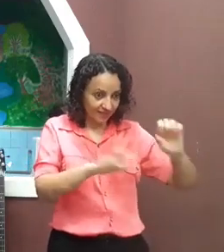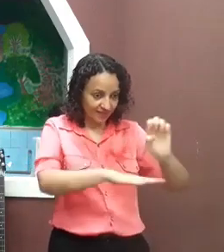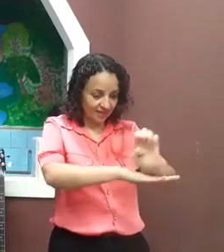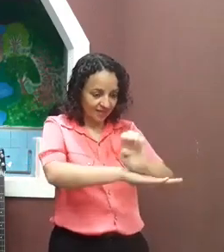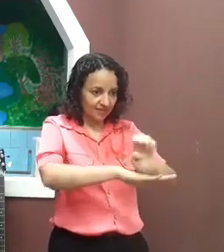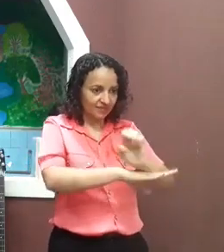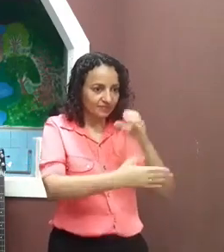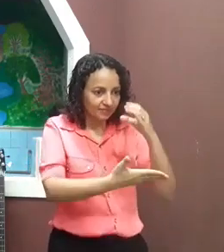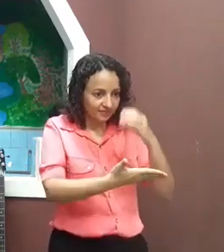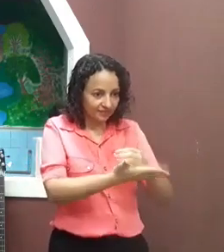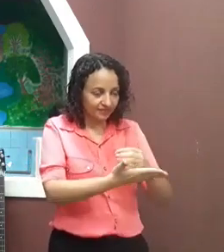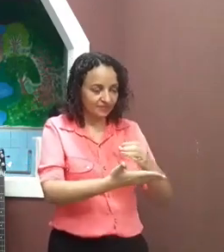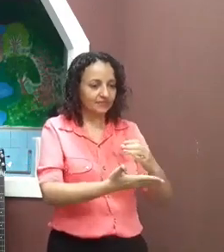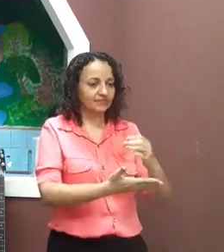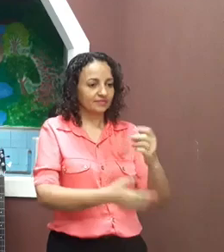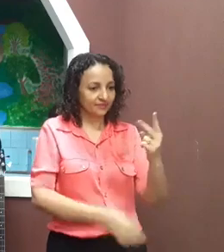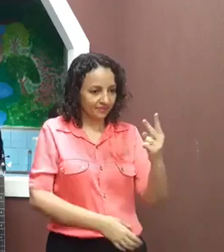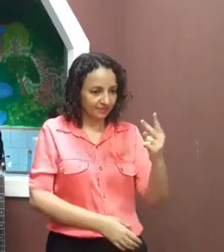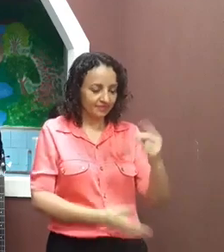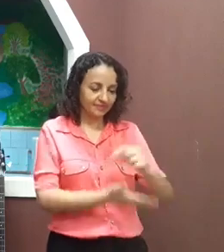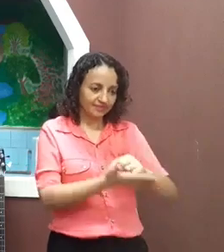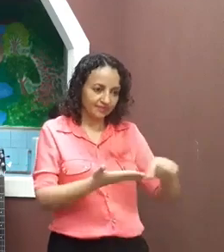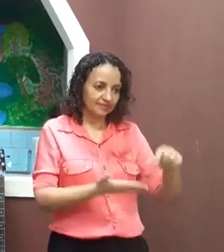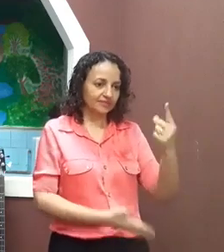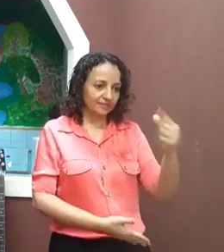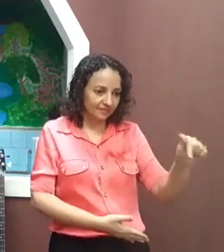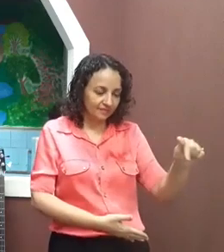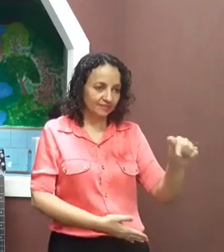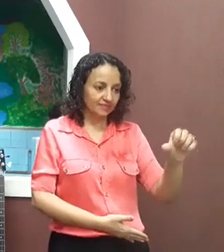Efésios capítulo 2, versículo 19.